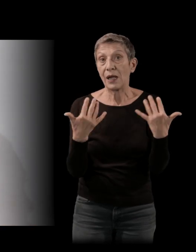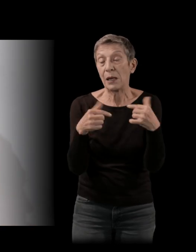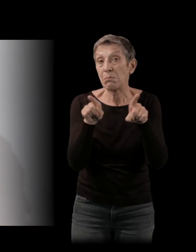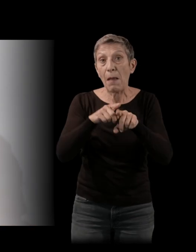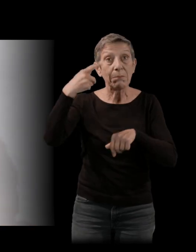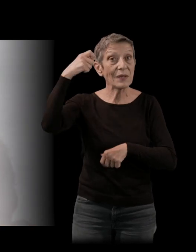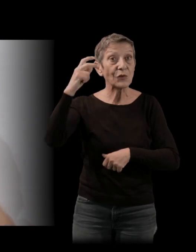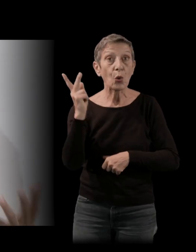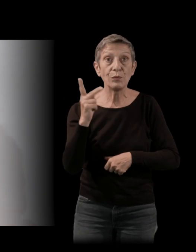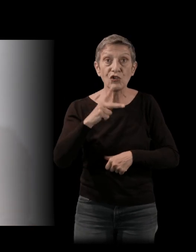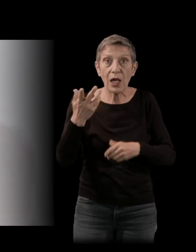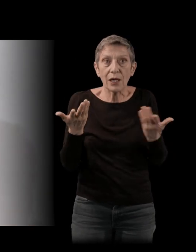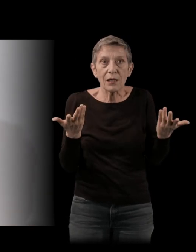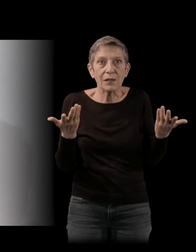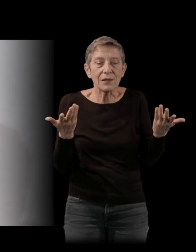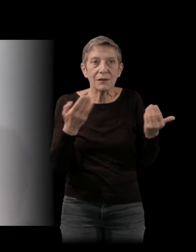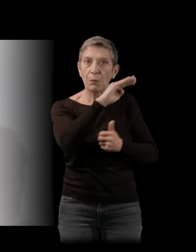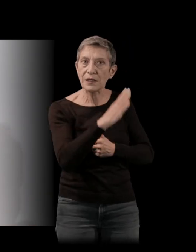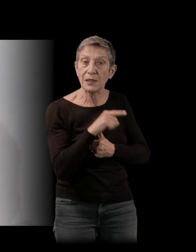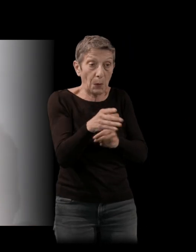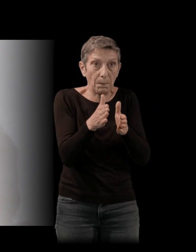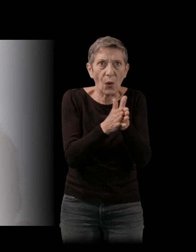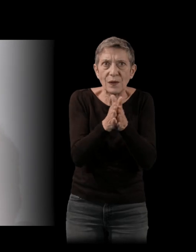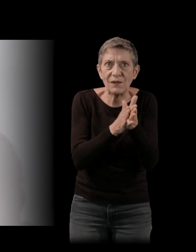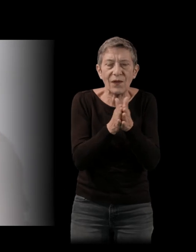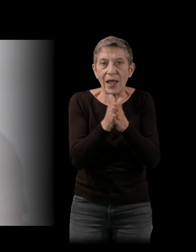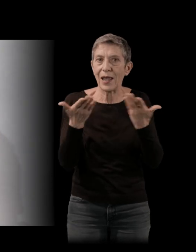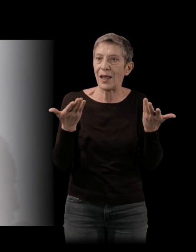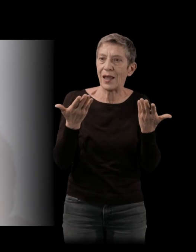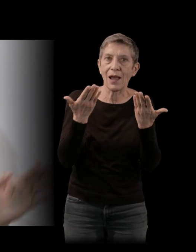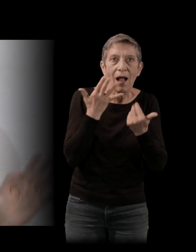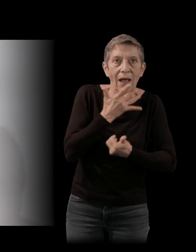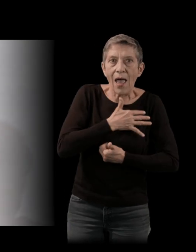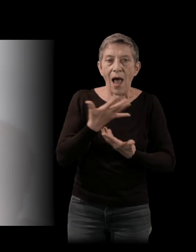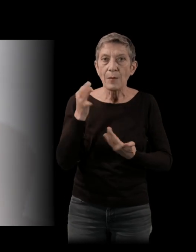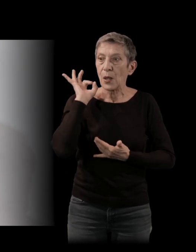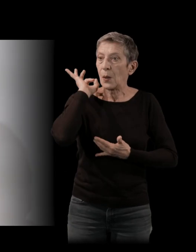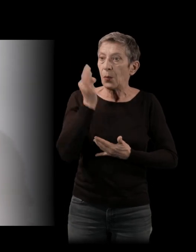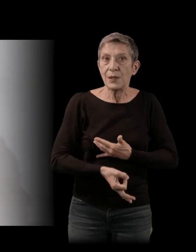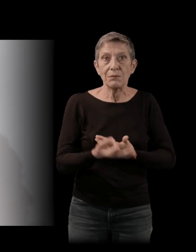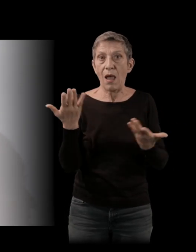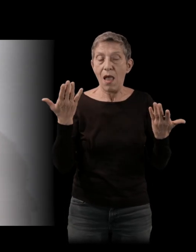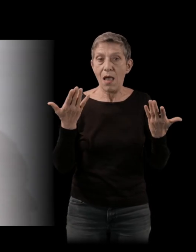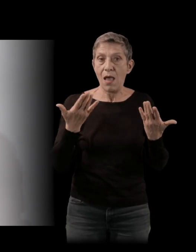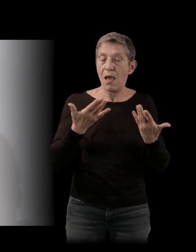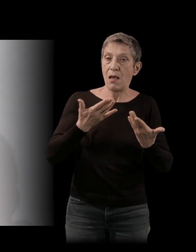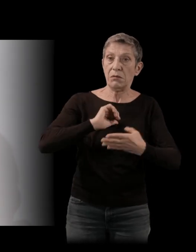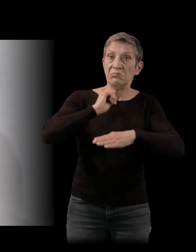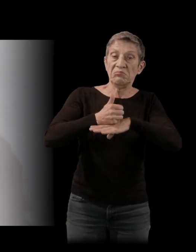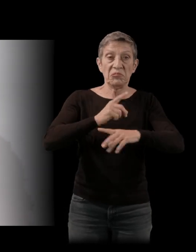très motivé, très plaisant, et qui s'est fait balayer par la dictature à peine trois années